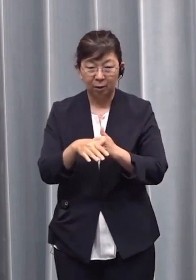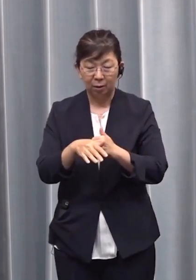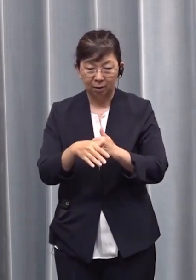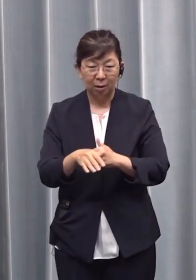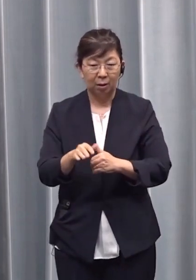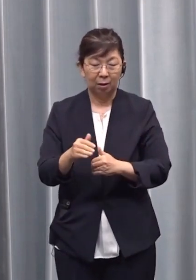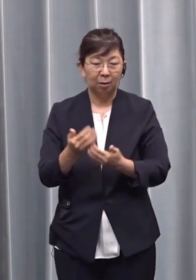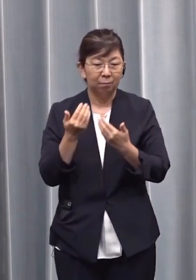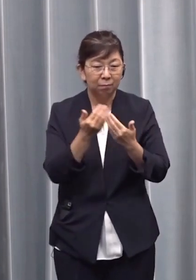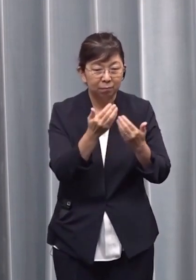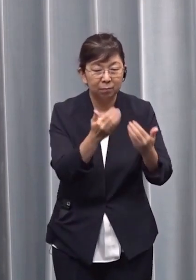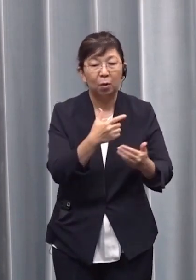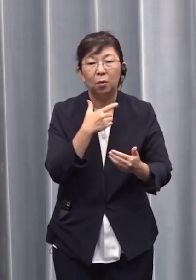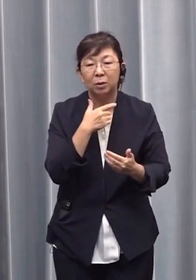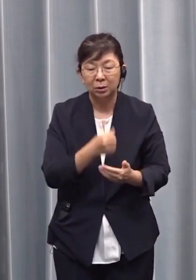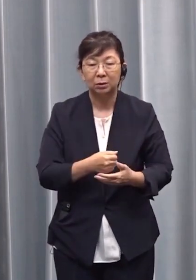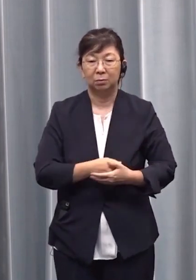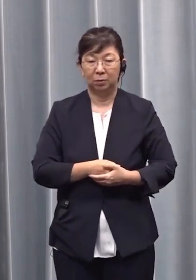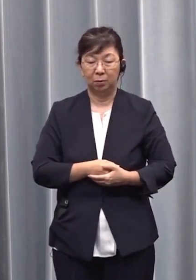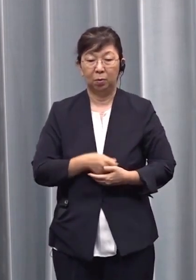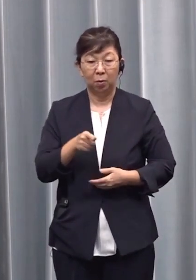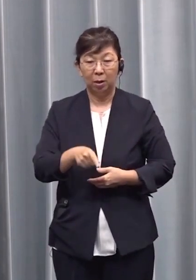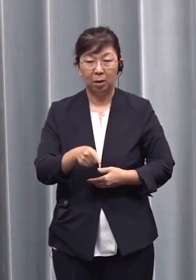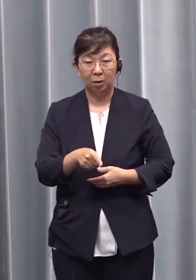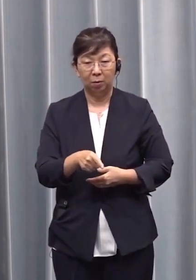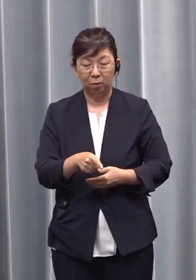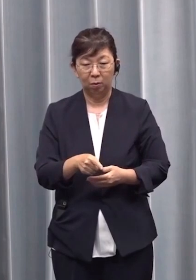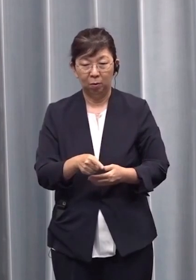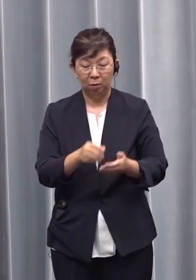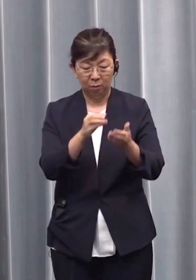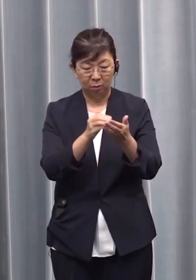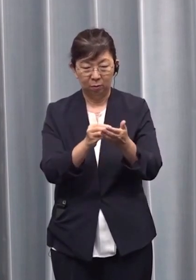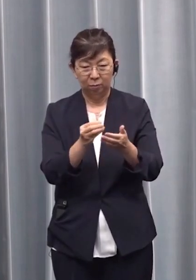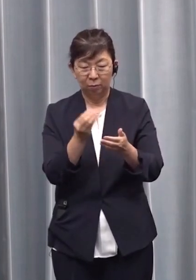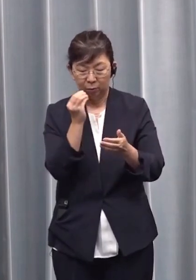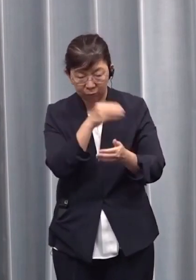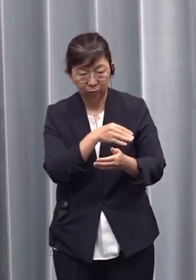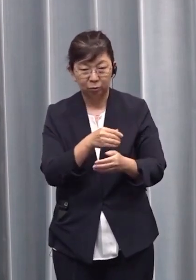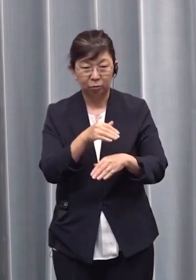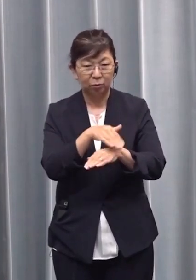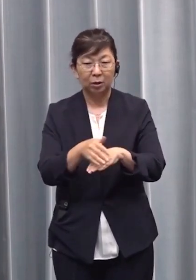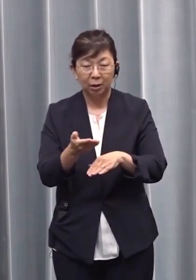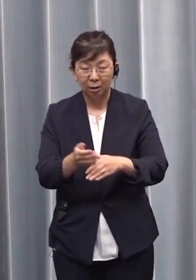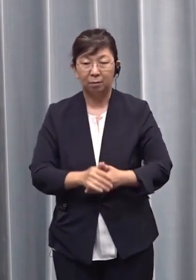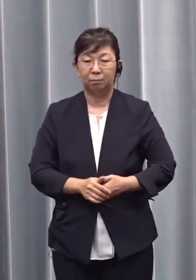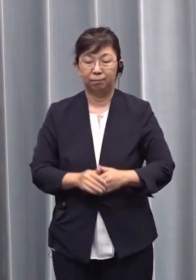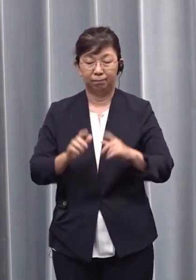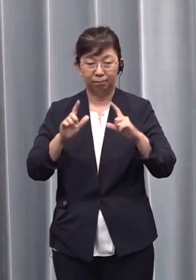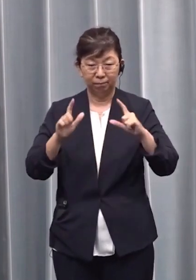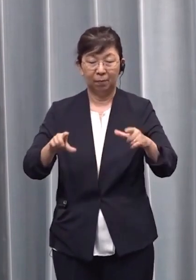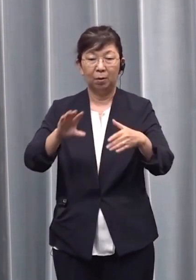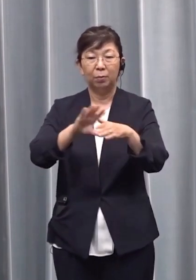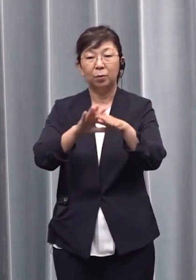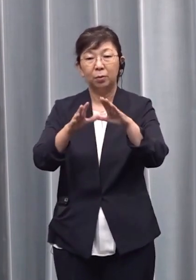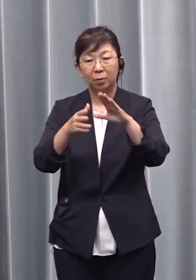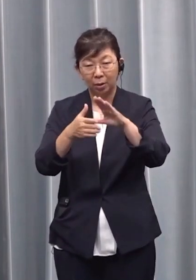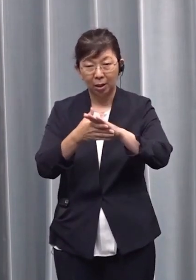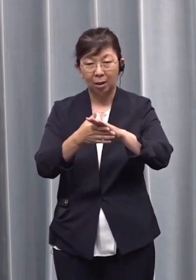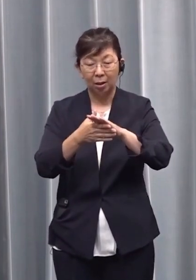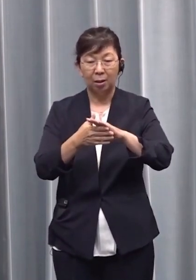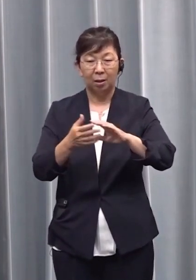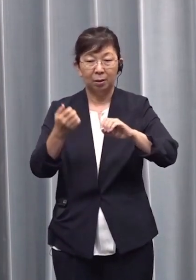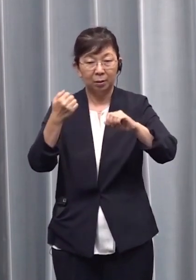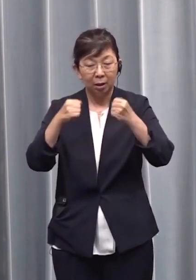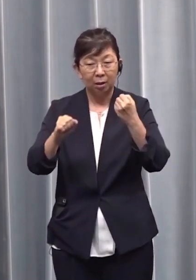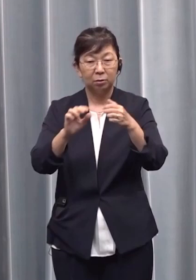しいと言い続けています。これ無視するおつもりなんでしょうか、いかがですか。 まず文化芸術また芸能界関係に関